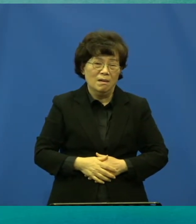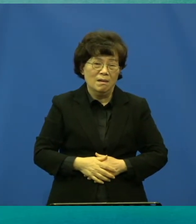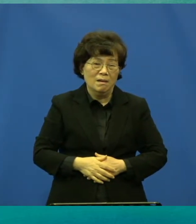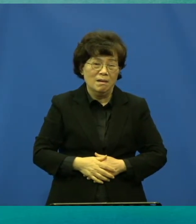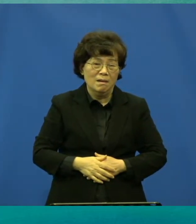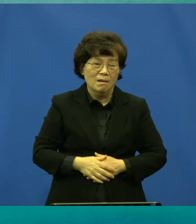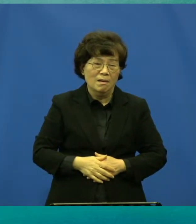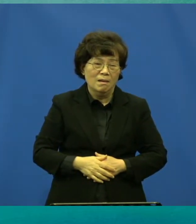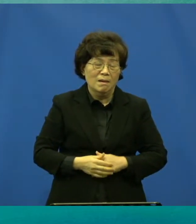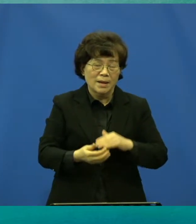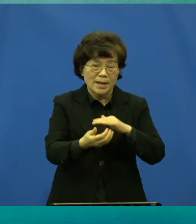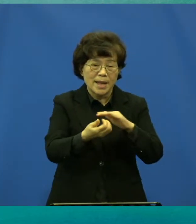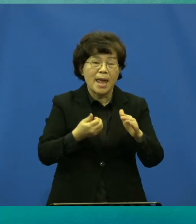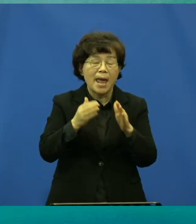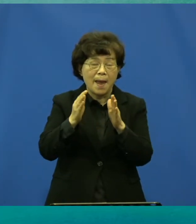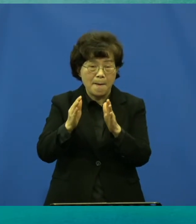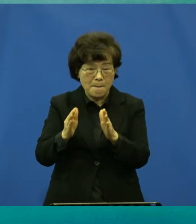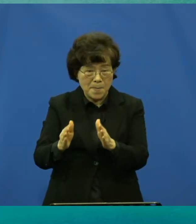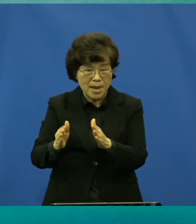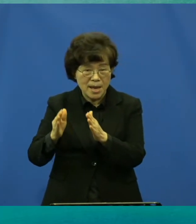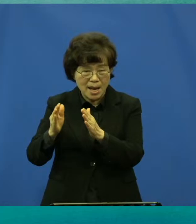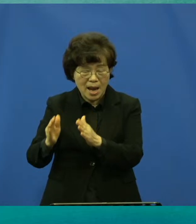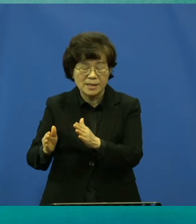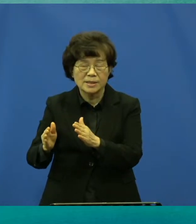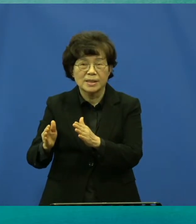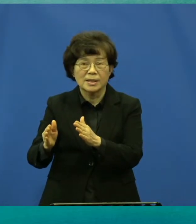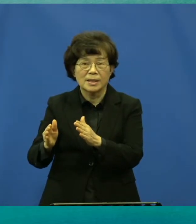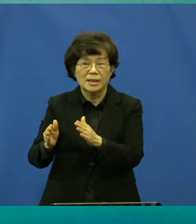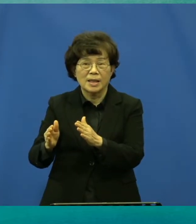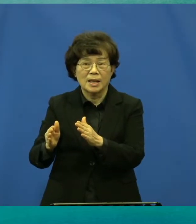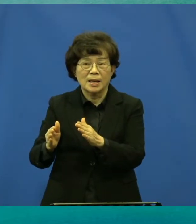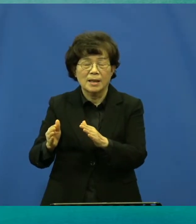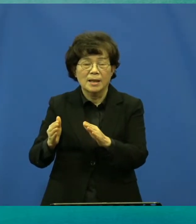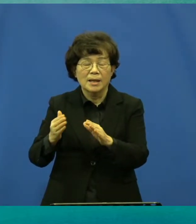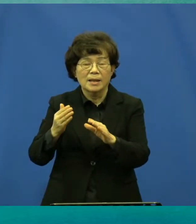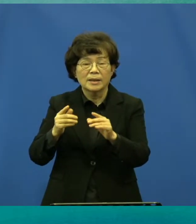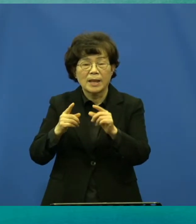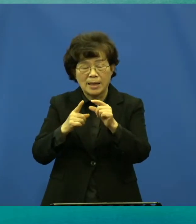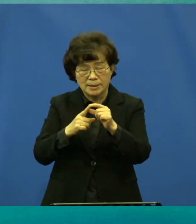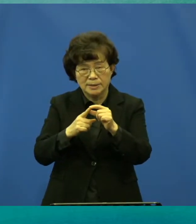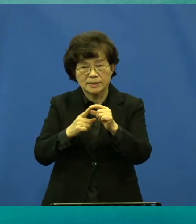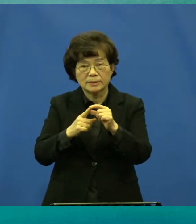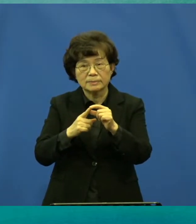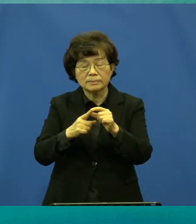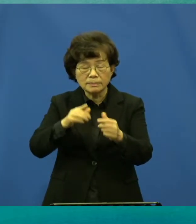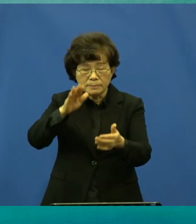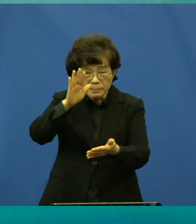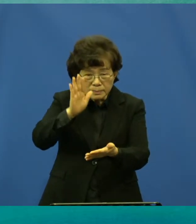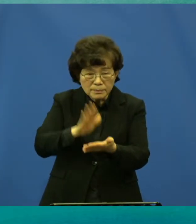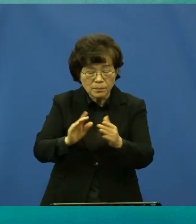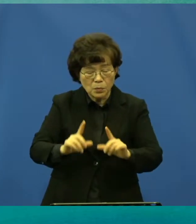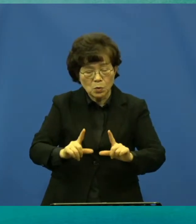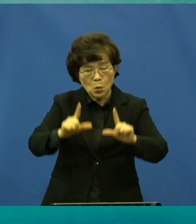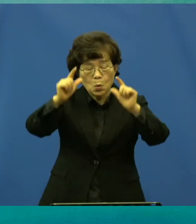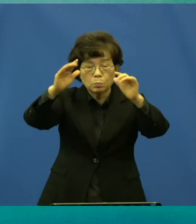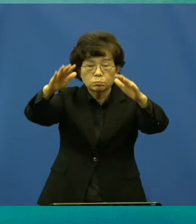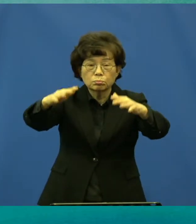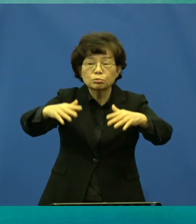또다시 예비가 나오죠. 하나님이 예비하셨다. 다른 교재예요. 뜨거운 동풍을